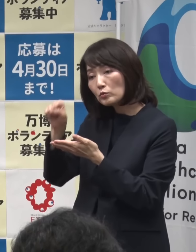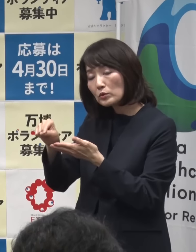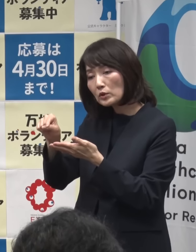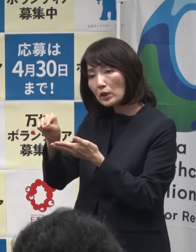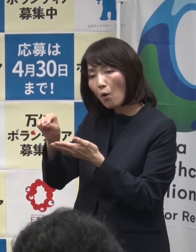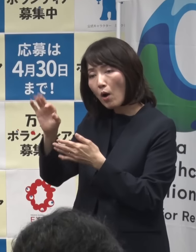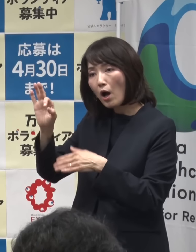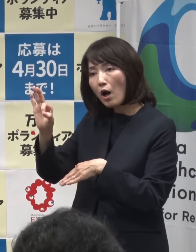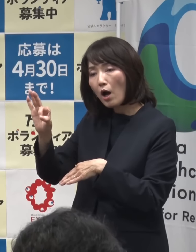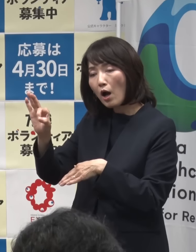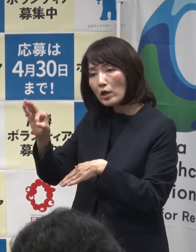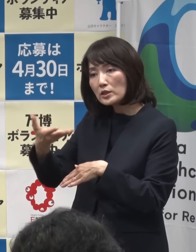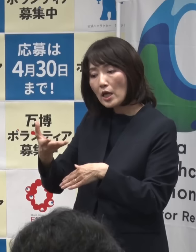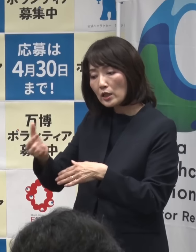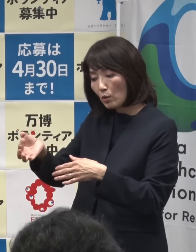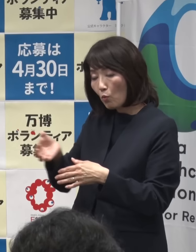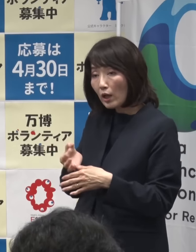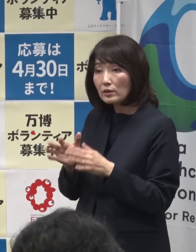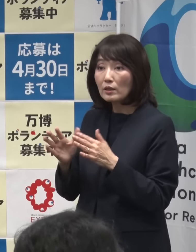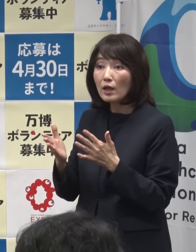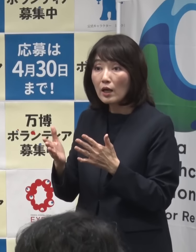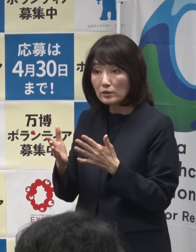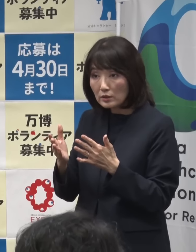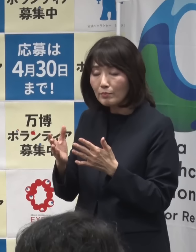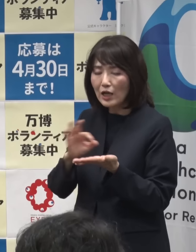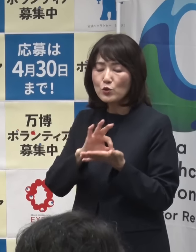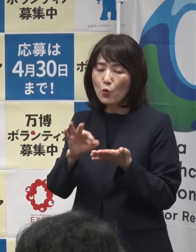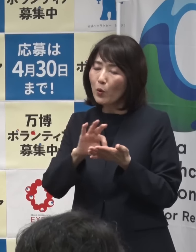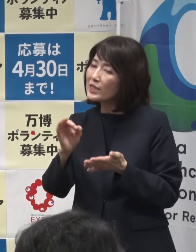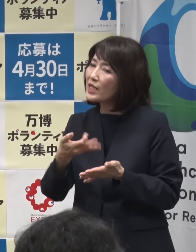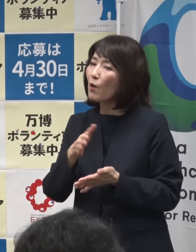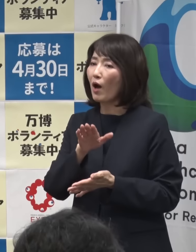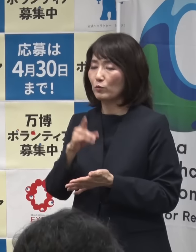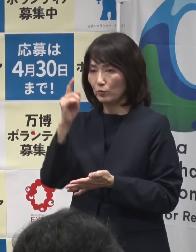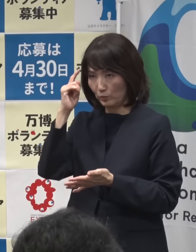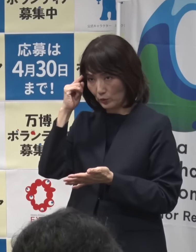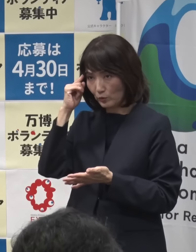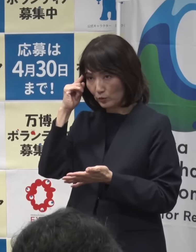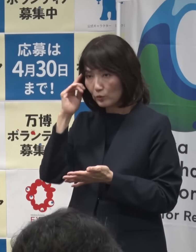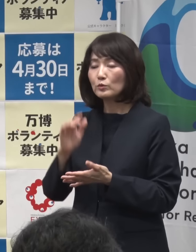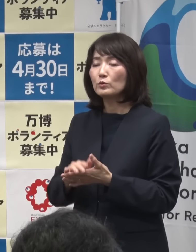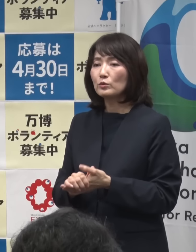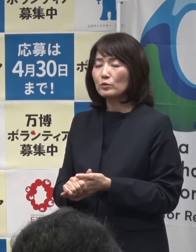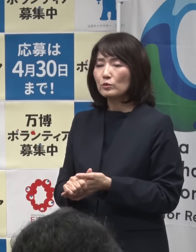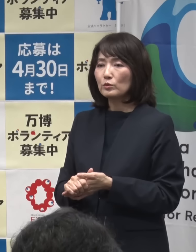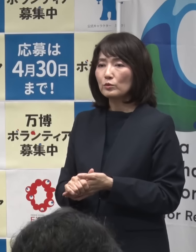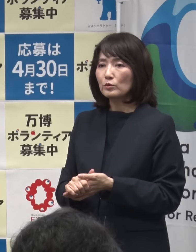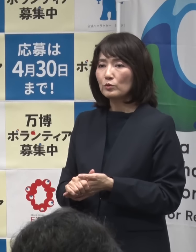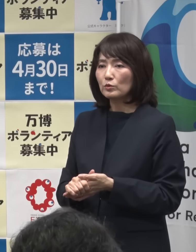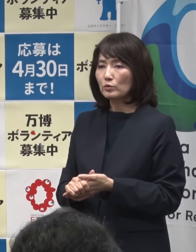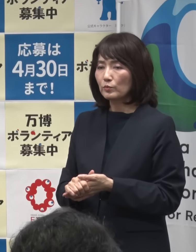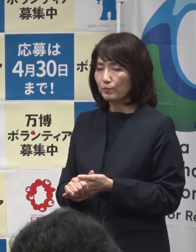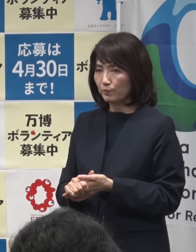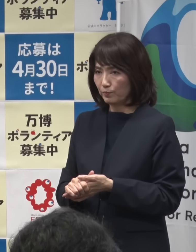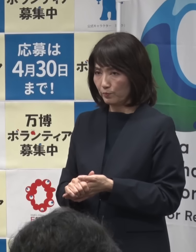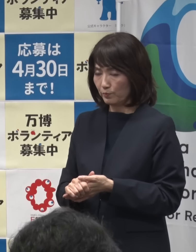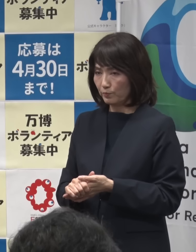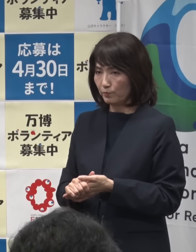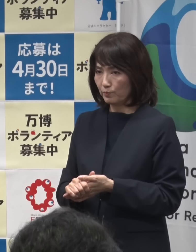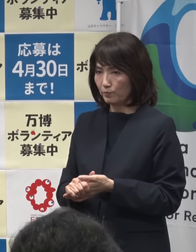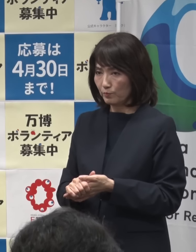ないというまず前提ですね。納税しないと、あのもちろんその消費したりしたら納税消費税納めたりはあのするけれども、あ